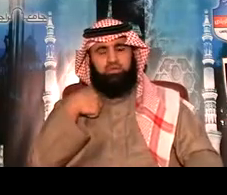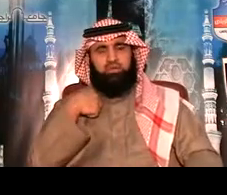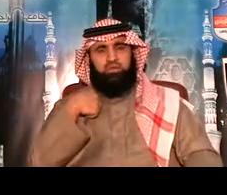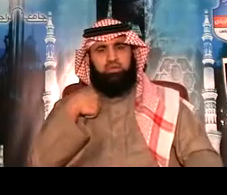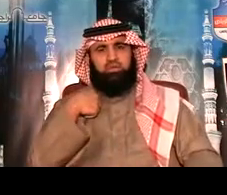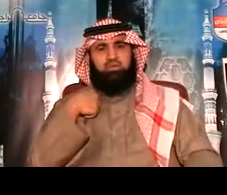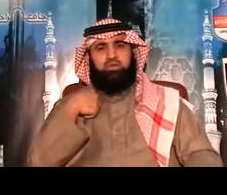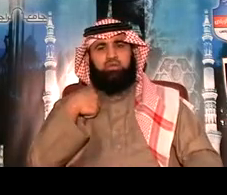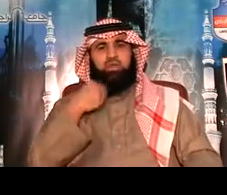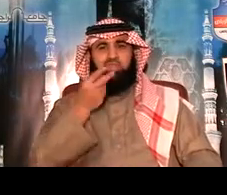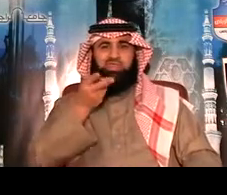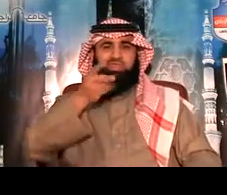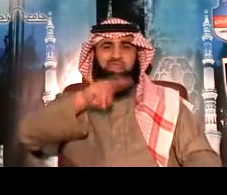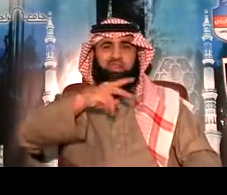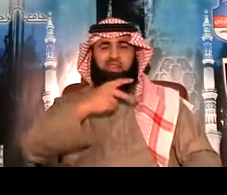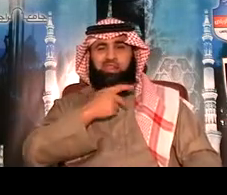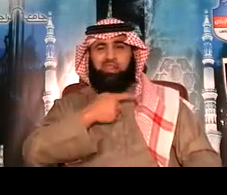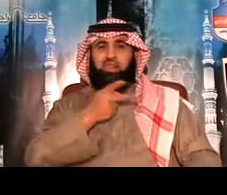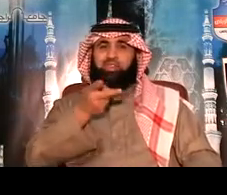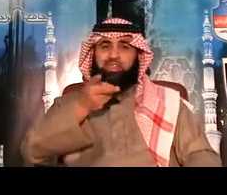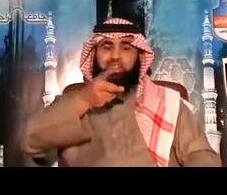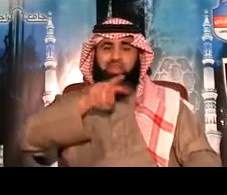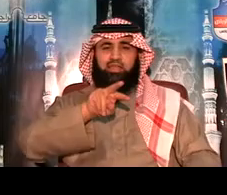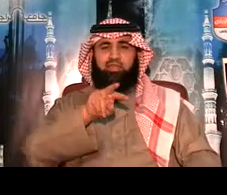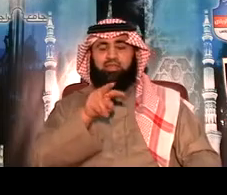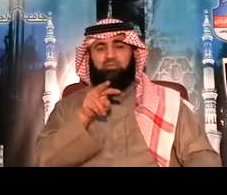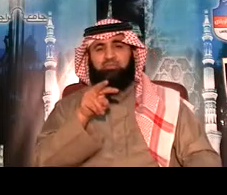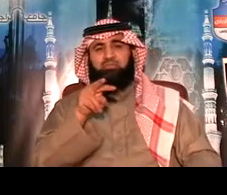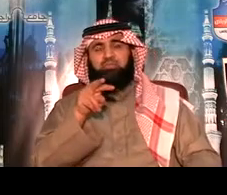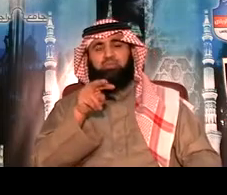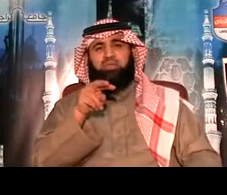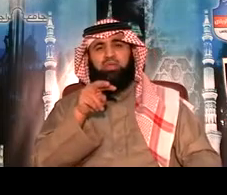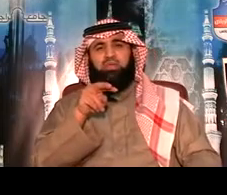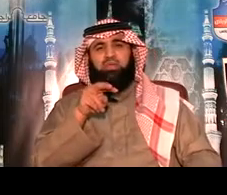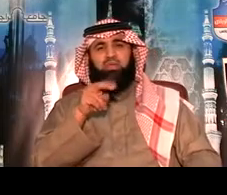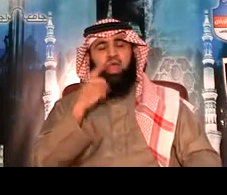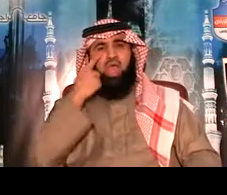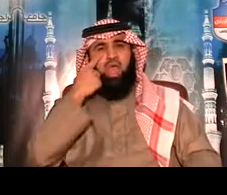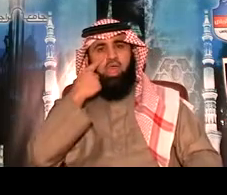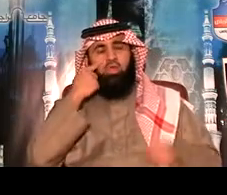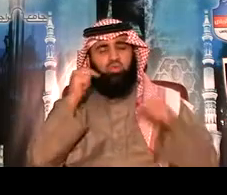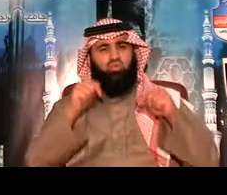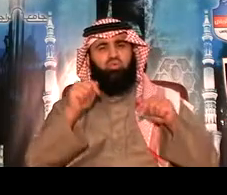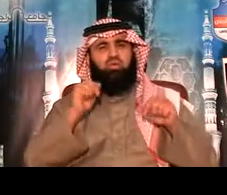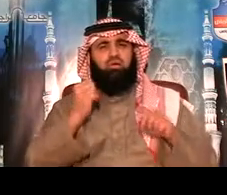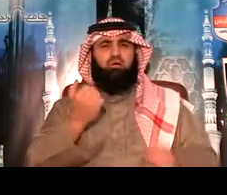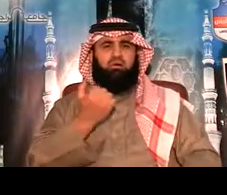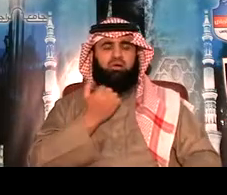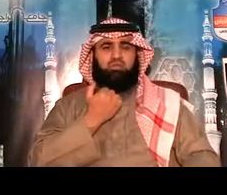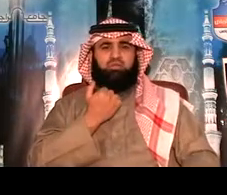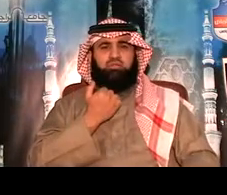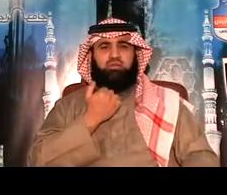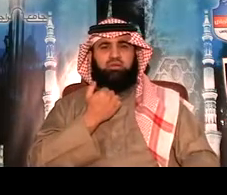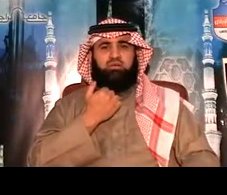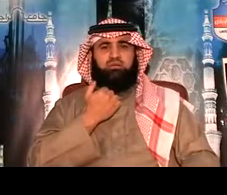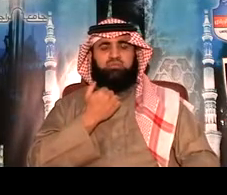فهجرته لا تعد القصد الذي قصد إليه من متاع الدنيا، وليس له عند الله